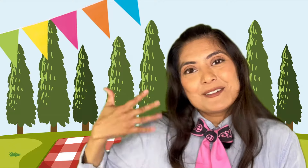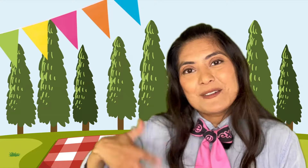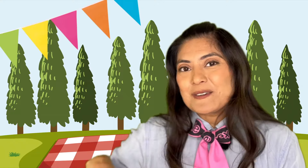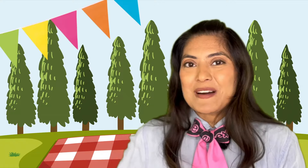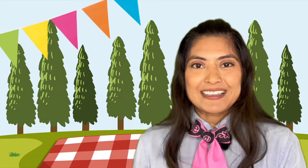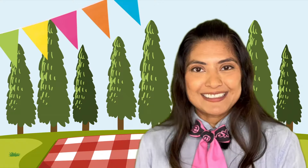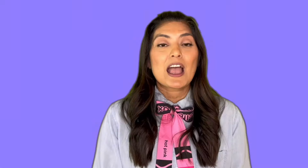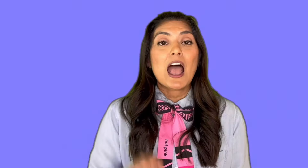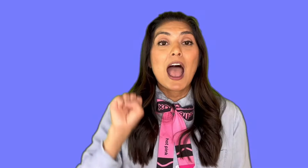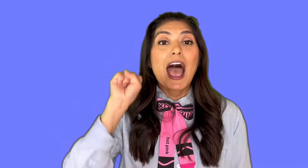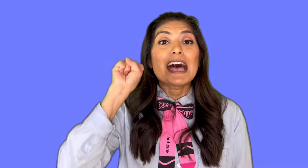No más.